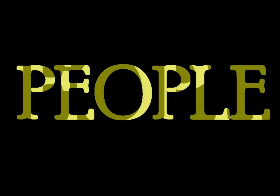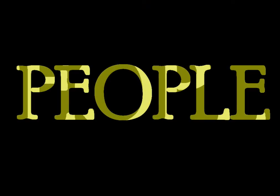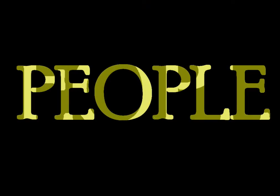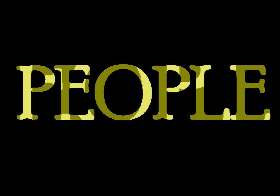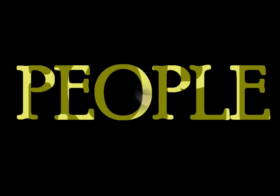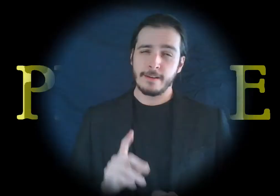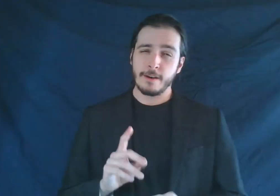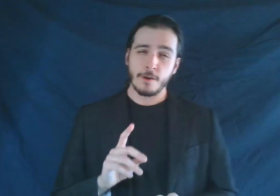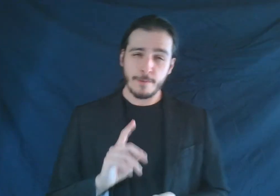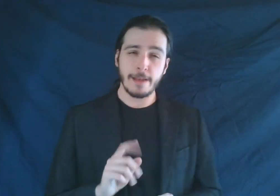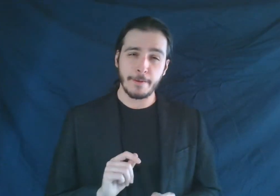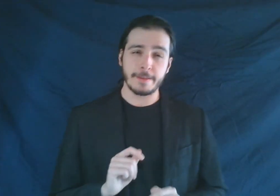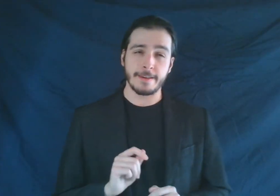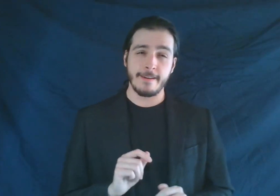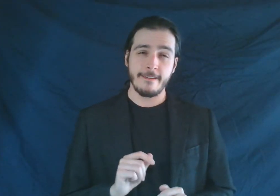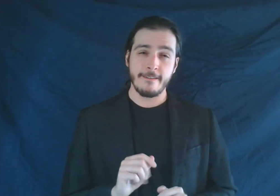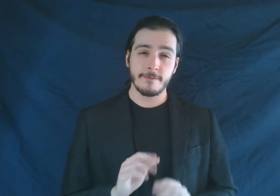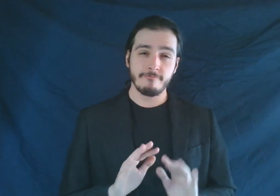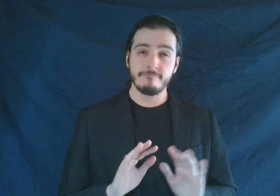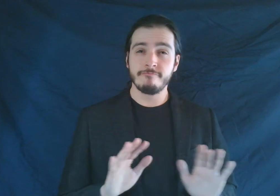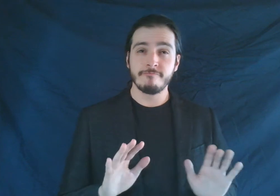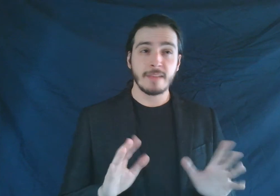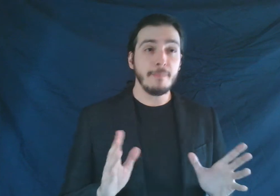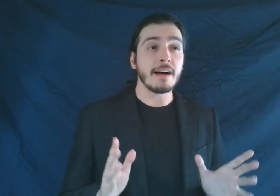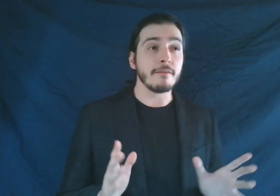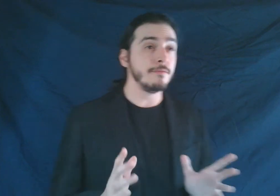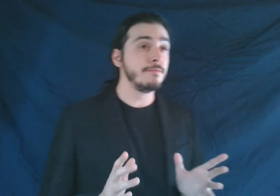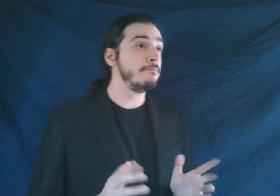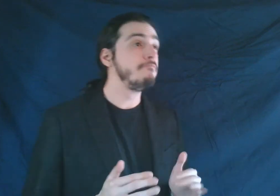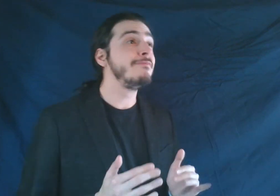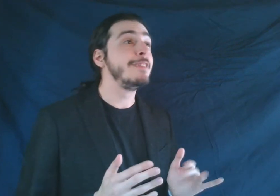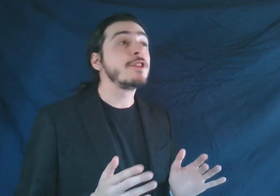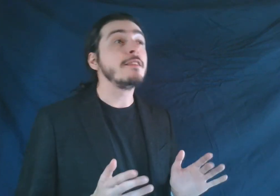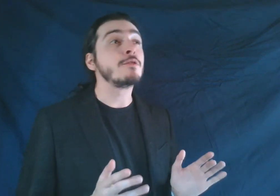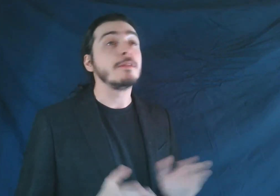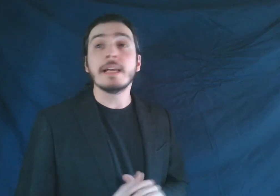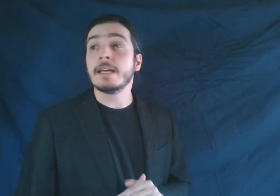Come quella notte, camminavo nel centro di Milano,